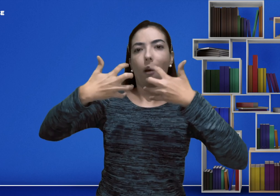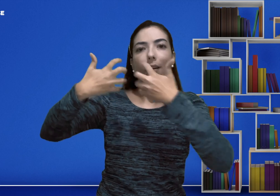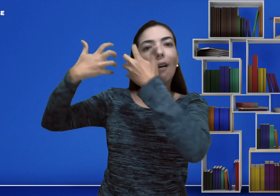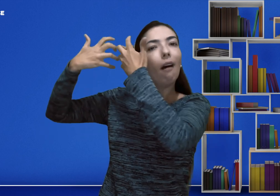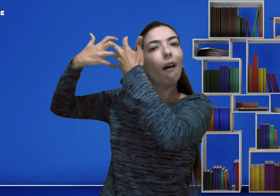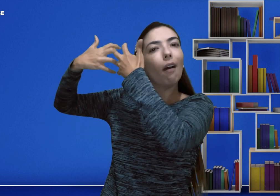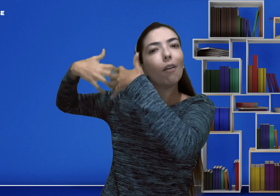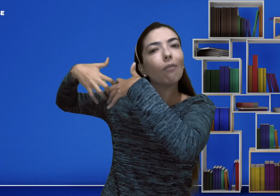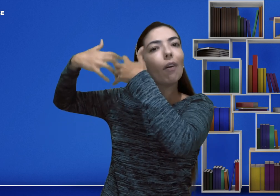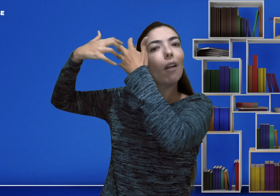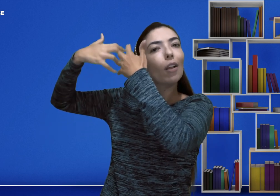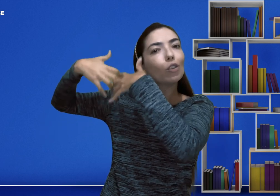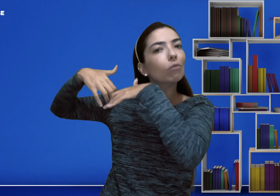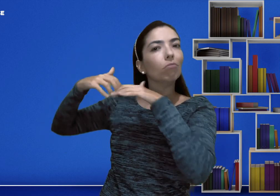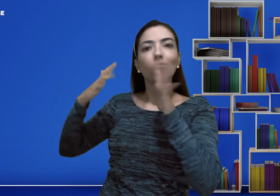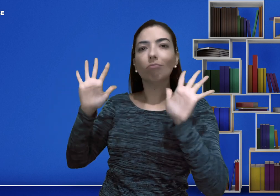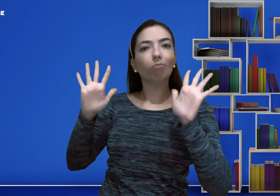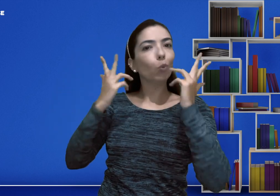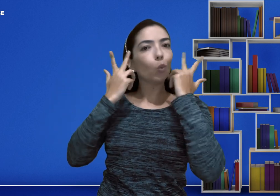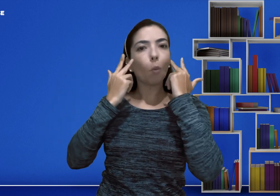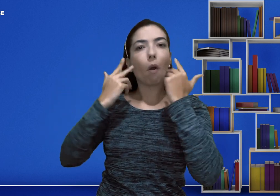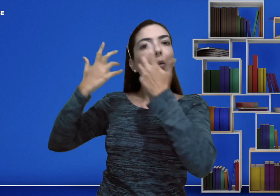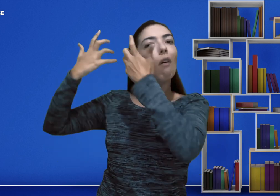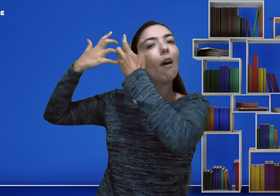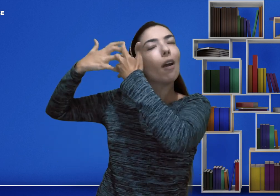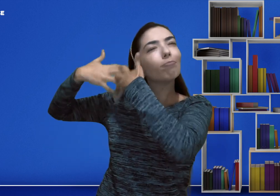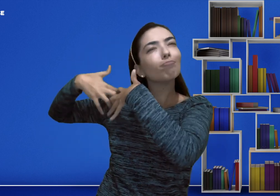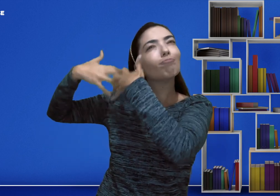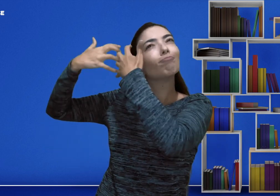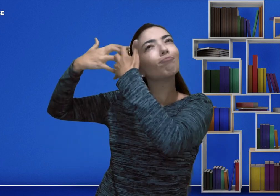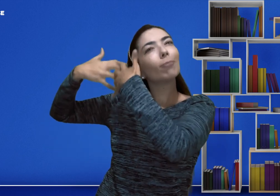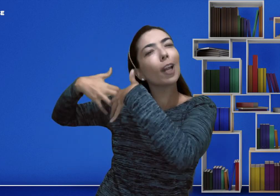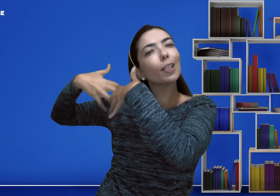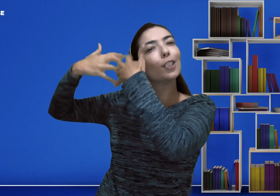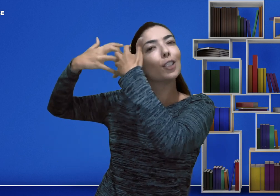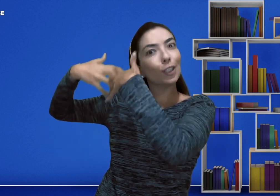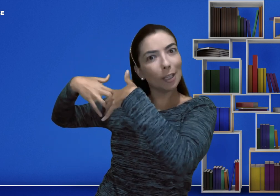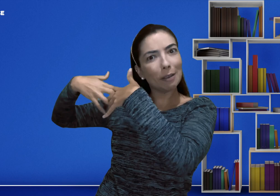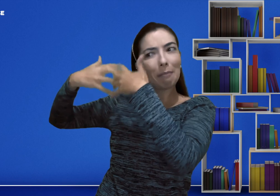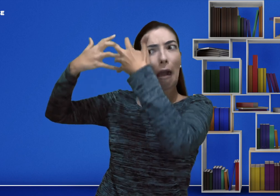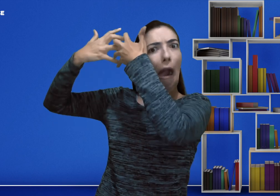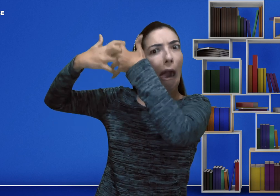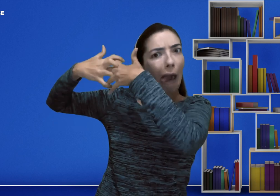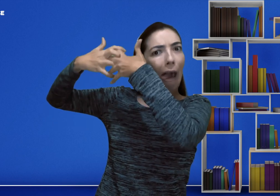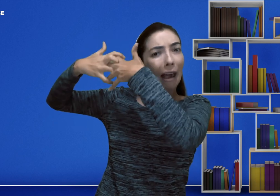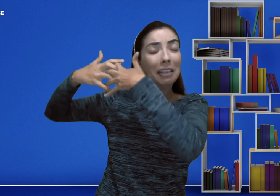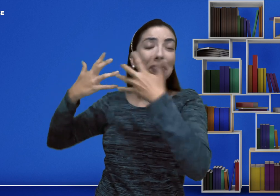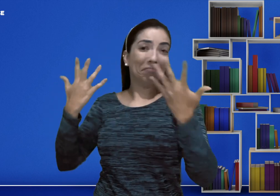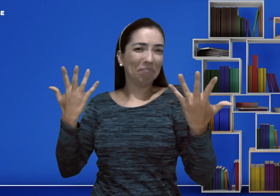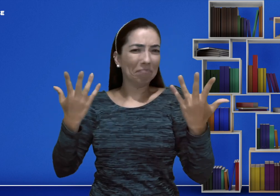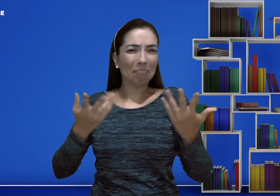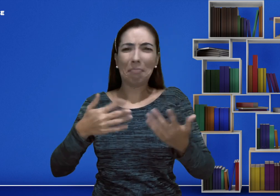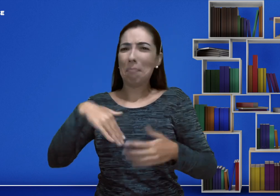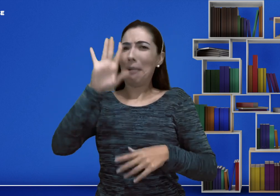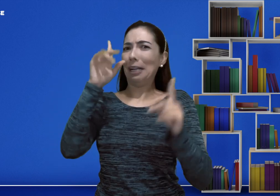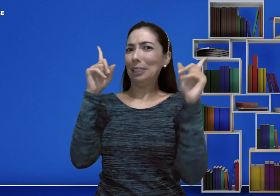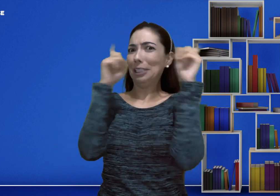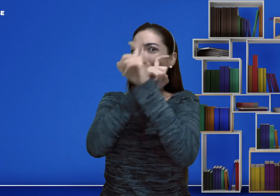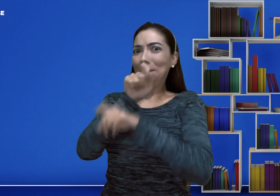leve. Separe um pouco as suas mãos e faça um sinal de reflexão, refletir.